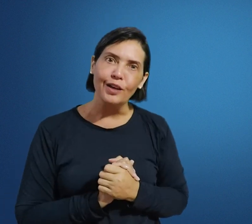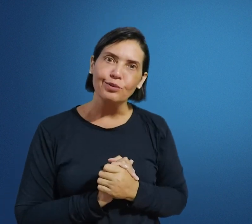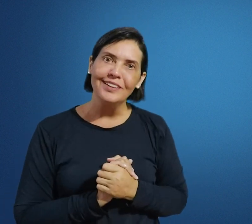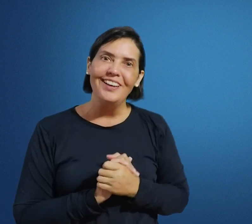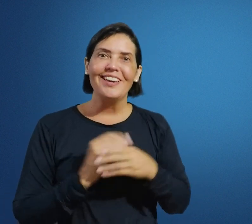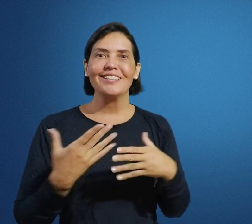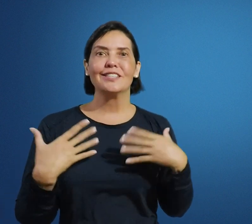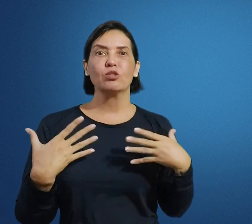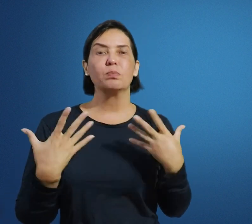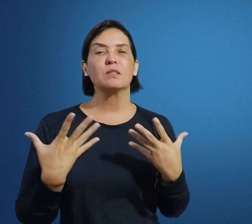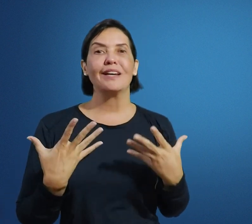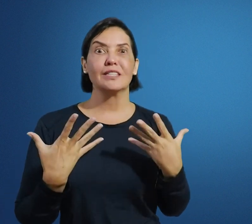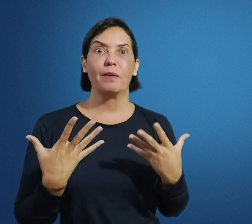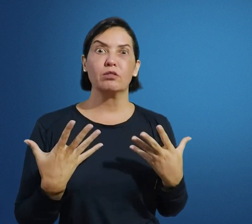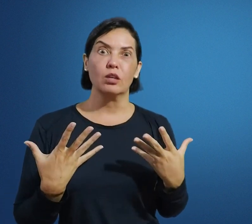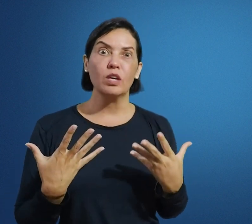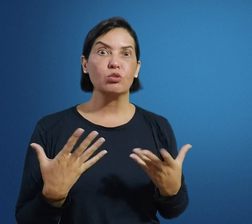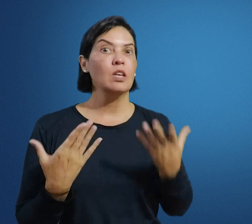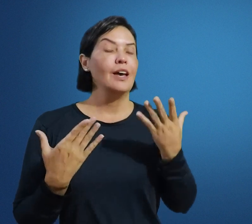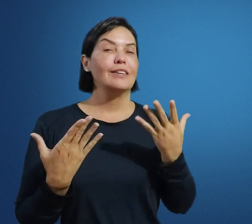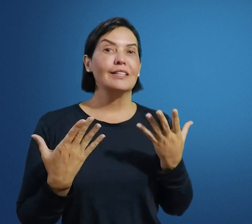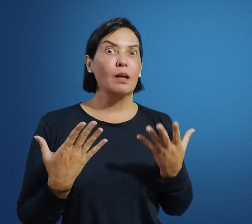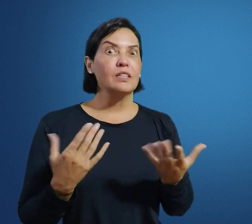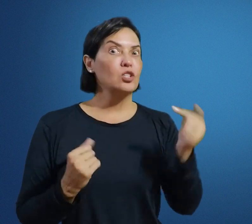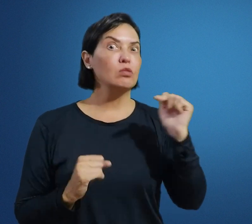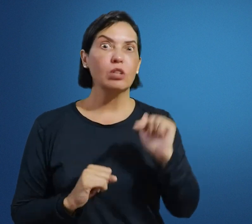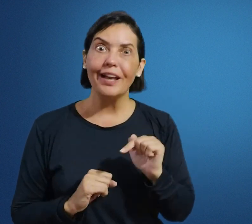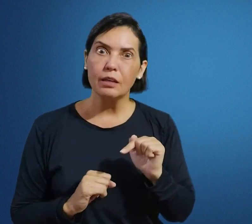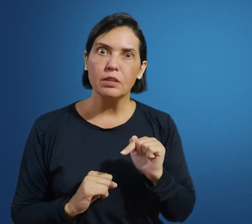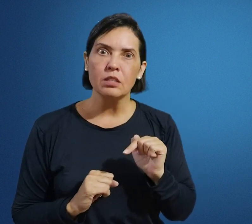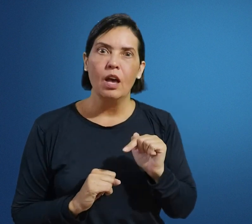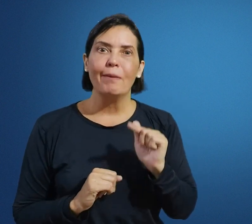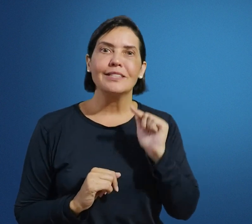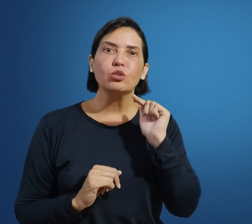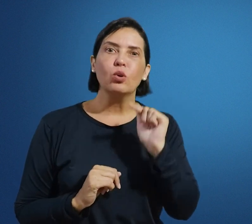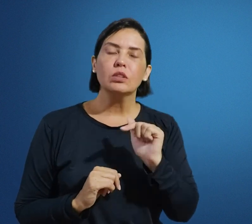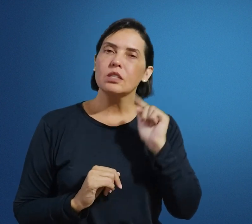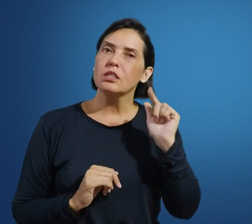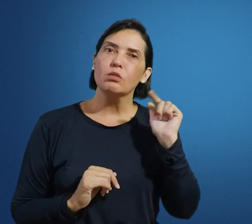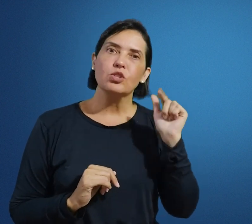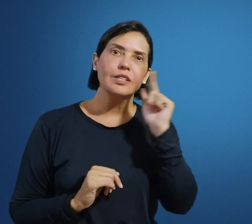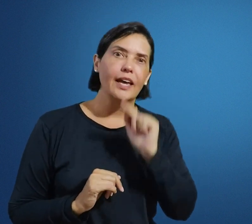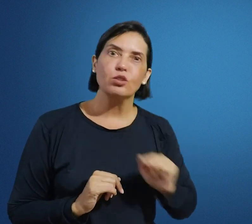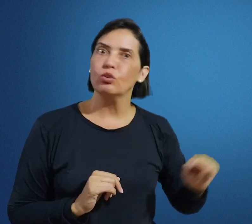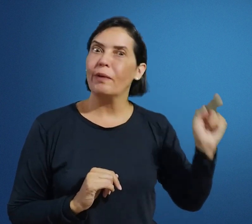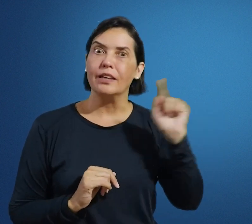significado. Esses são os principais aspectos linguísticos e ele está presente não só na Libras, mas em todas as línguas de sinais de todo o